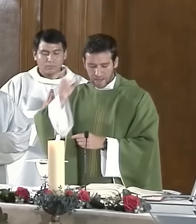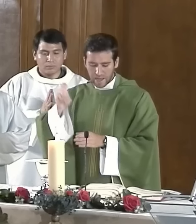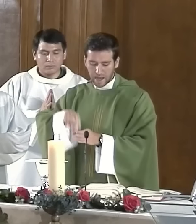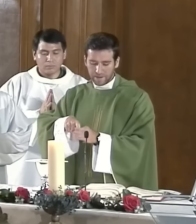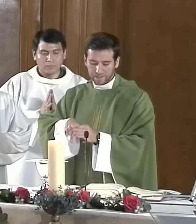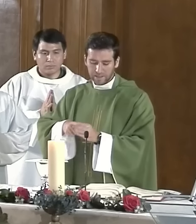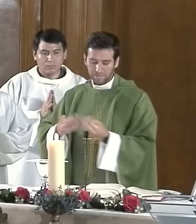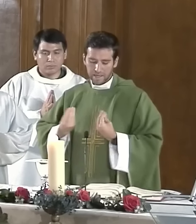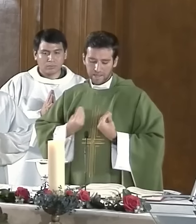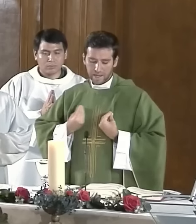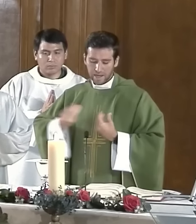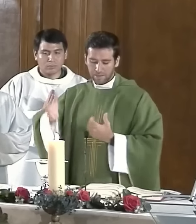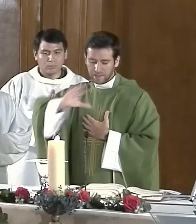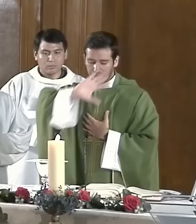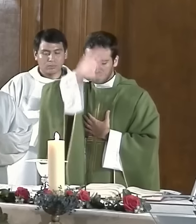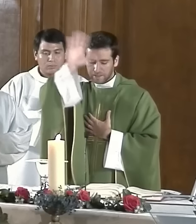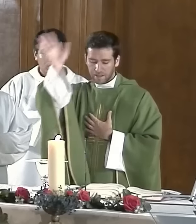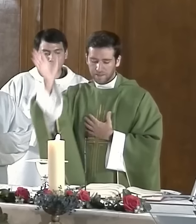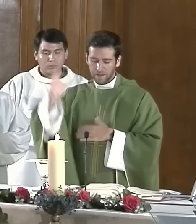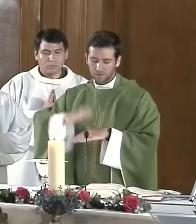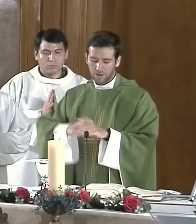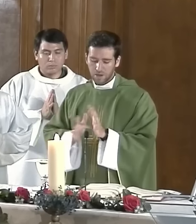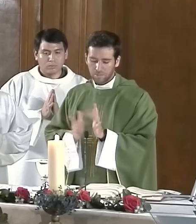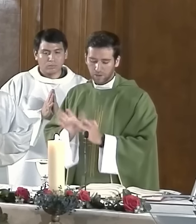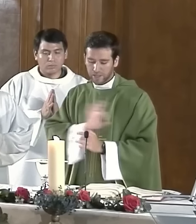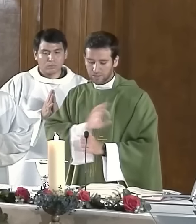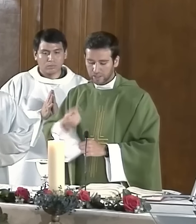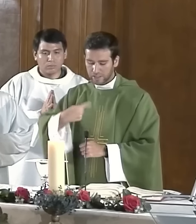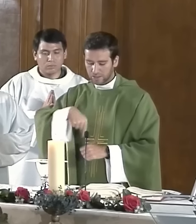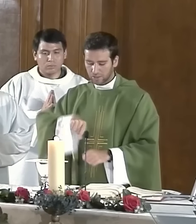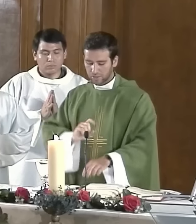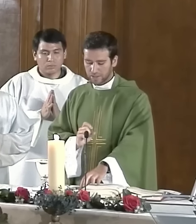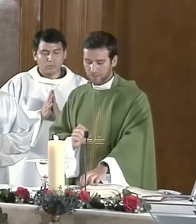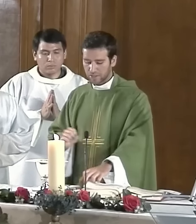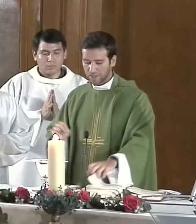a participar en la vida del cielo. Por Jesucristo nuestro Señor.